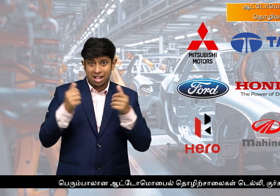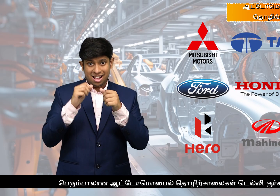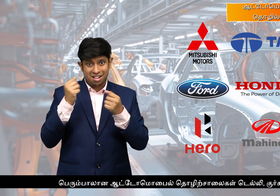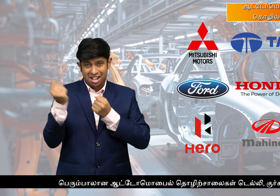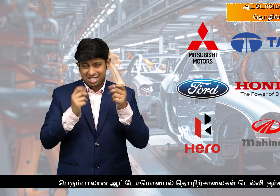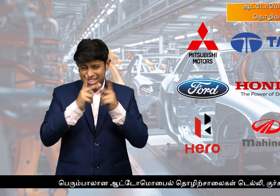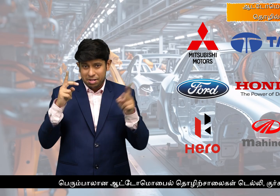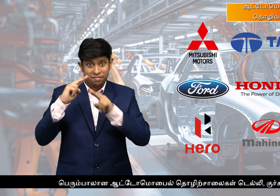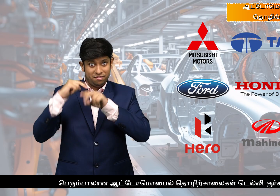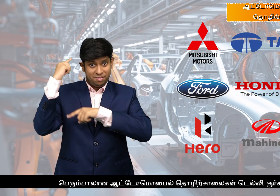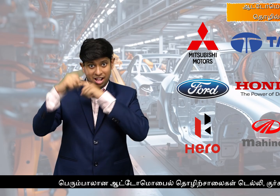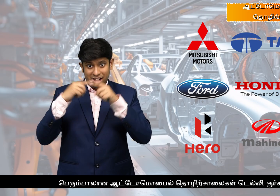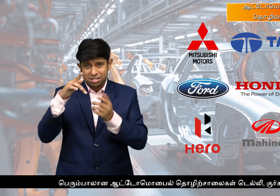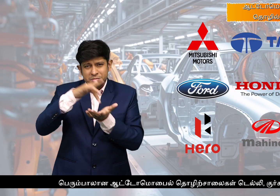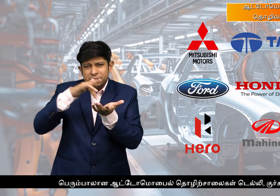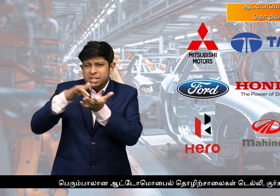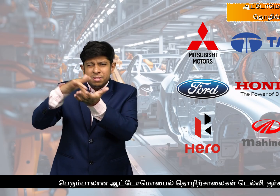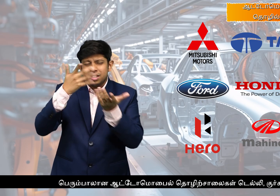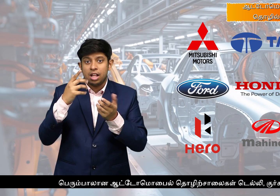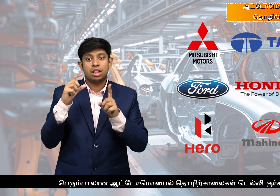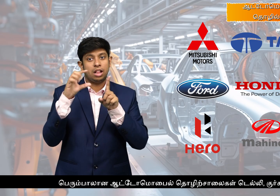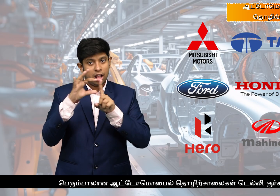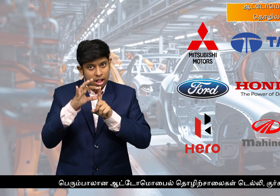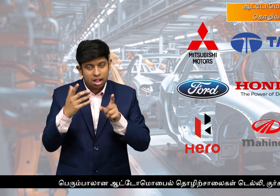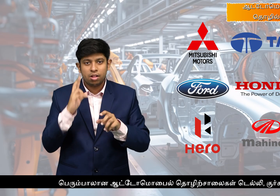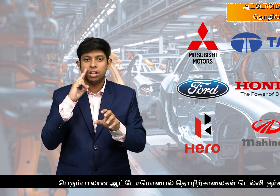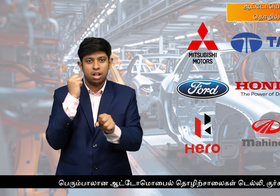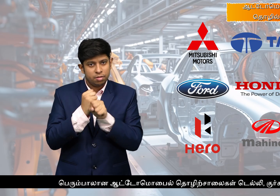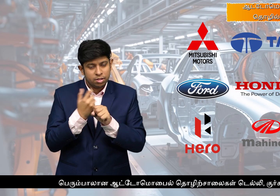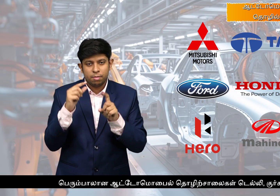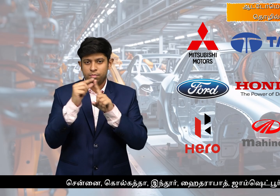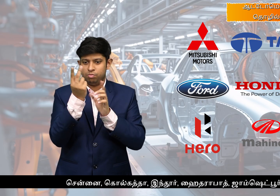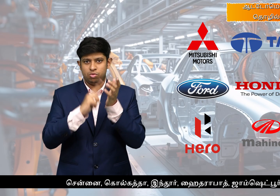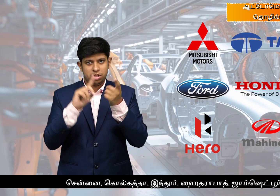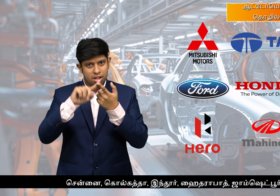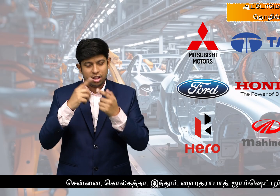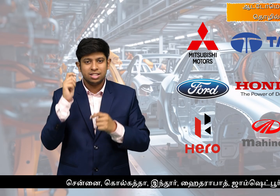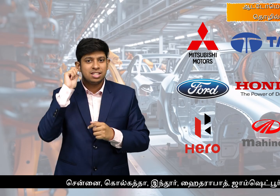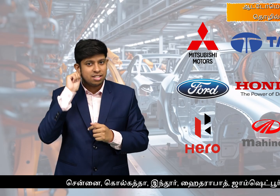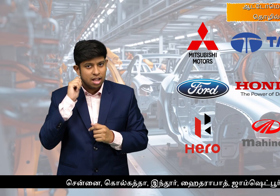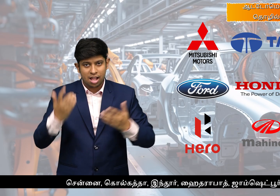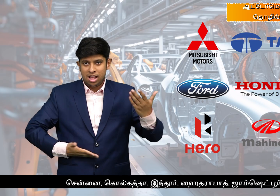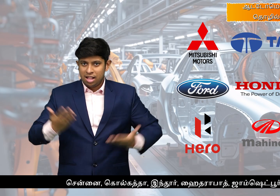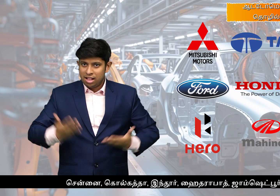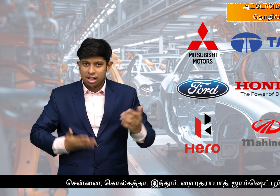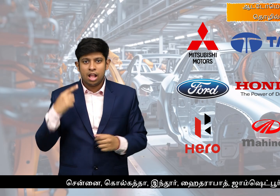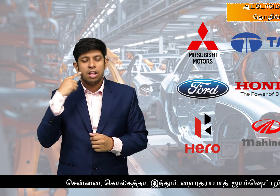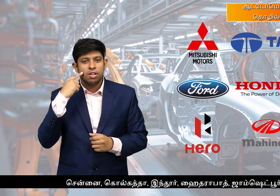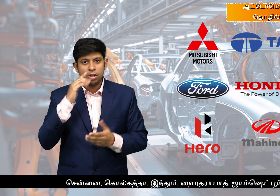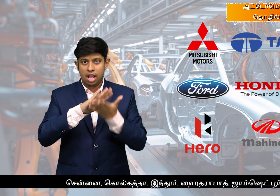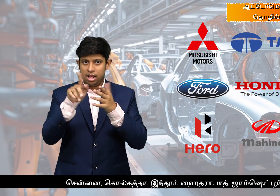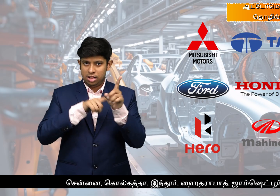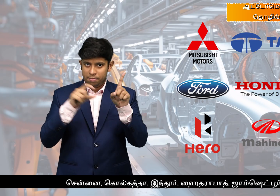பெரும்பாலான ஆட்டோமொபைல் தொழிற்சாலைகள் டெல்லி, குர்கான், பூனே, சென்னை, கொல்கத்தா,